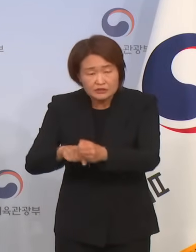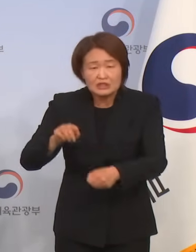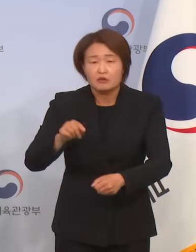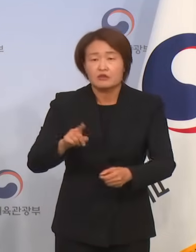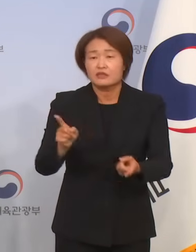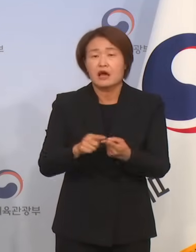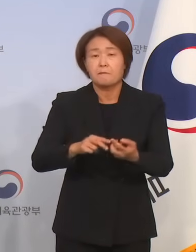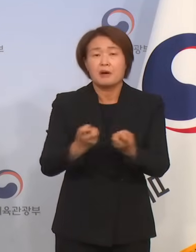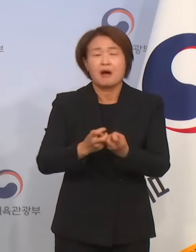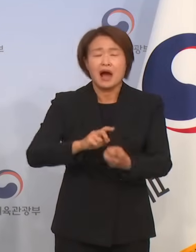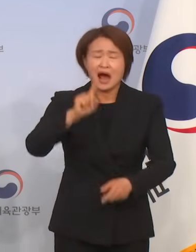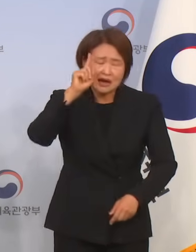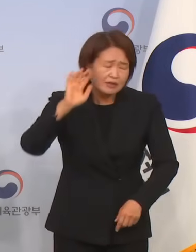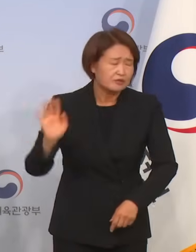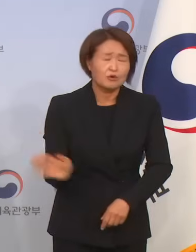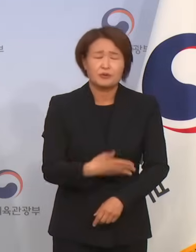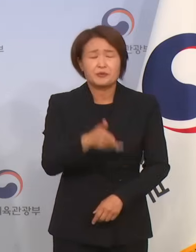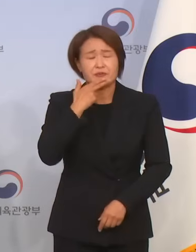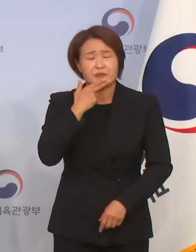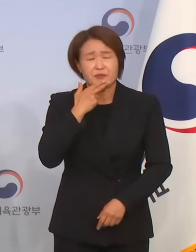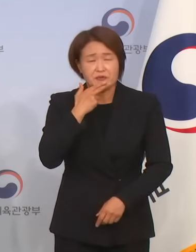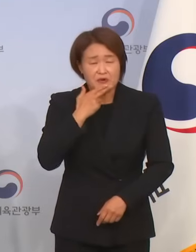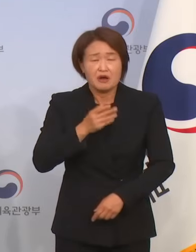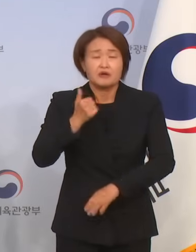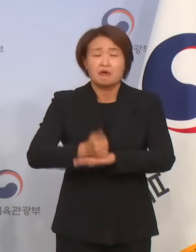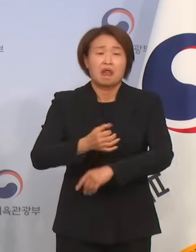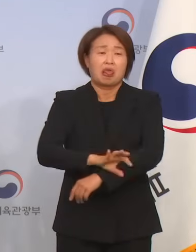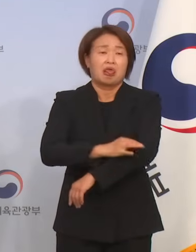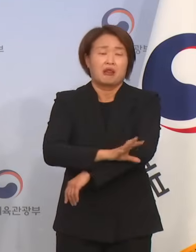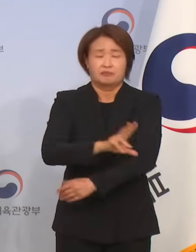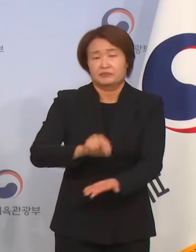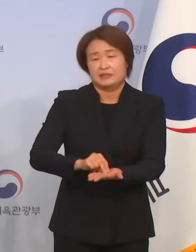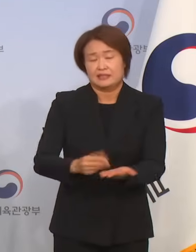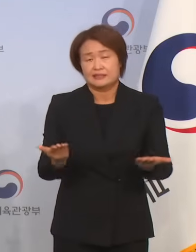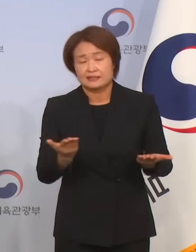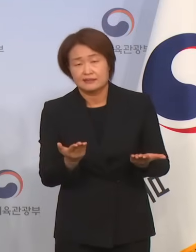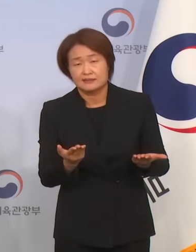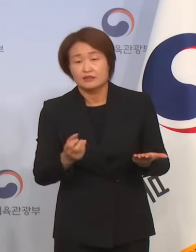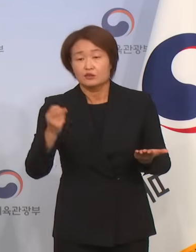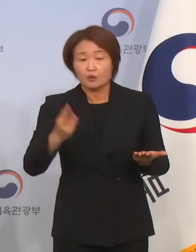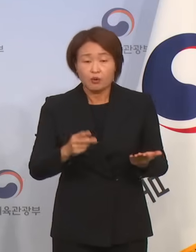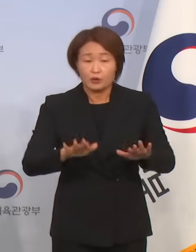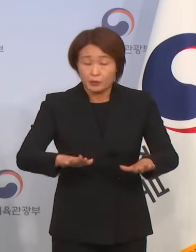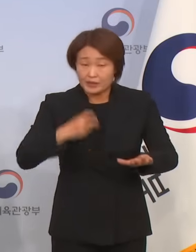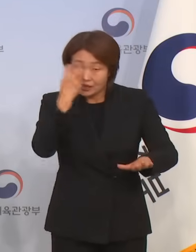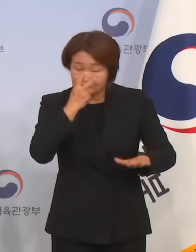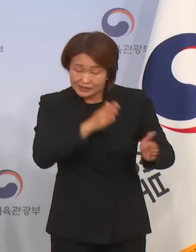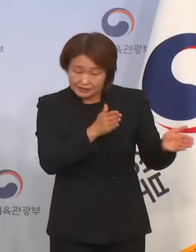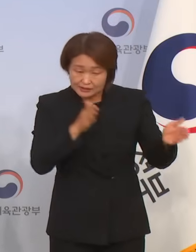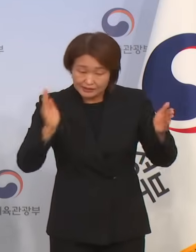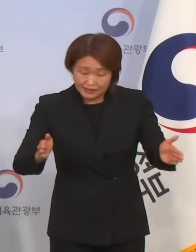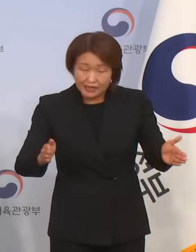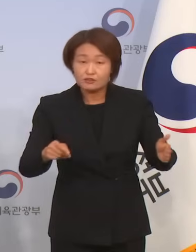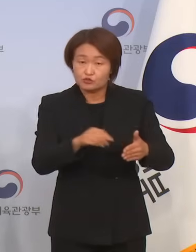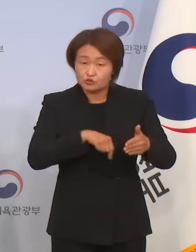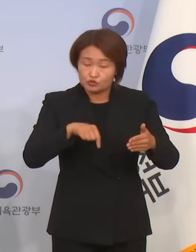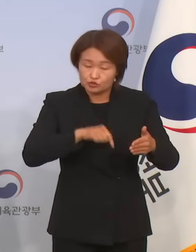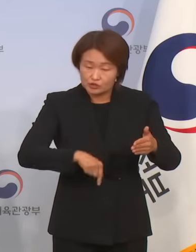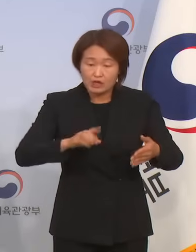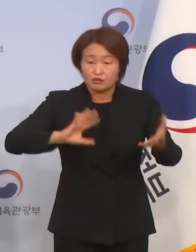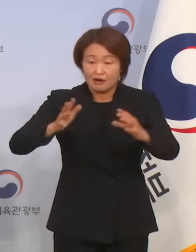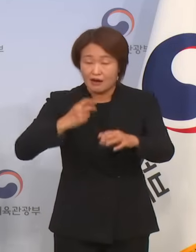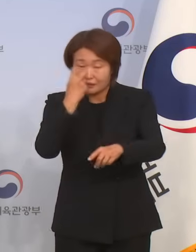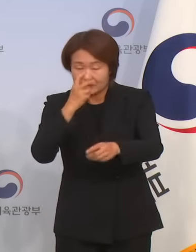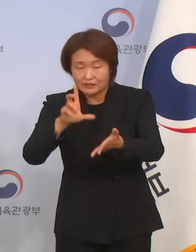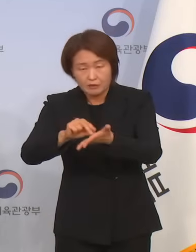등 안일하게 관리하고 있음도 드러났습니다. 한편 금번 감사 기간 중에 국회 국정감사를